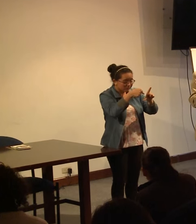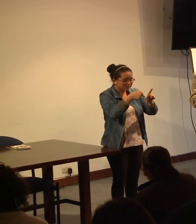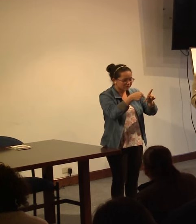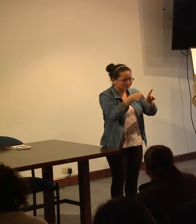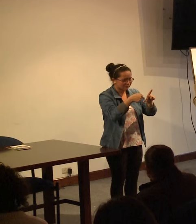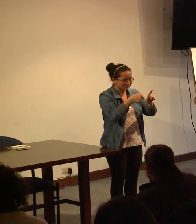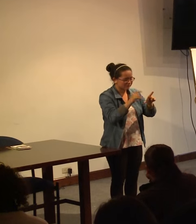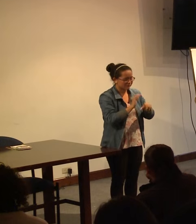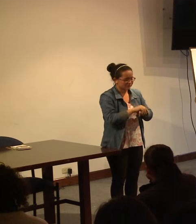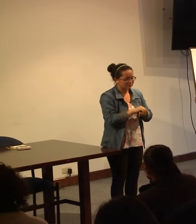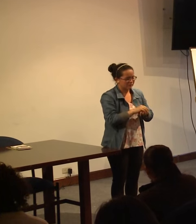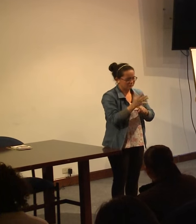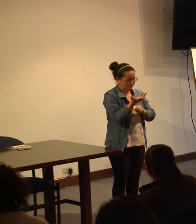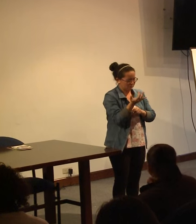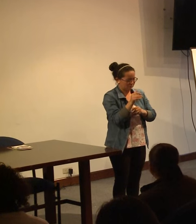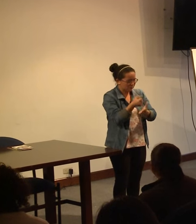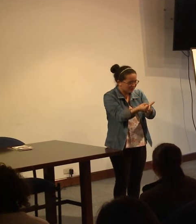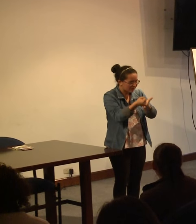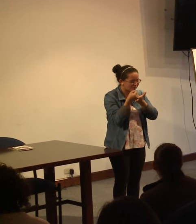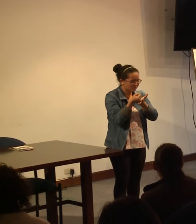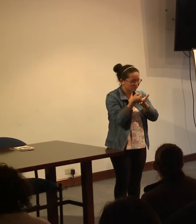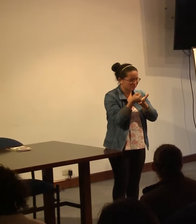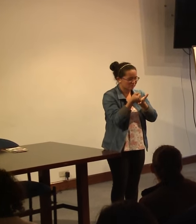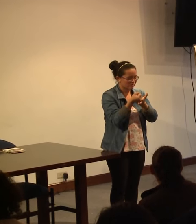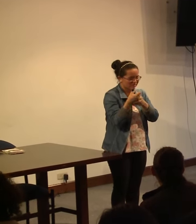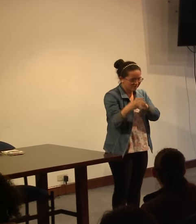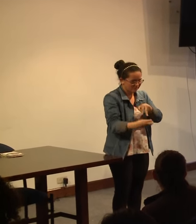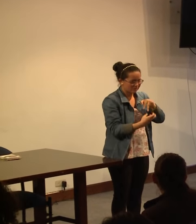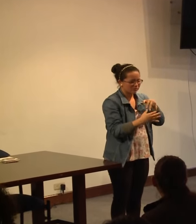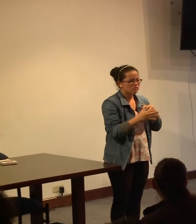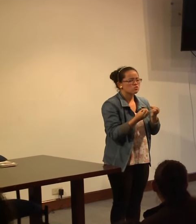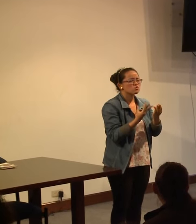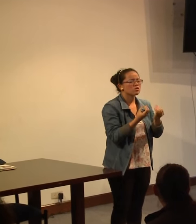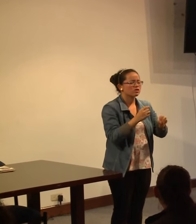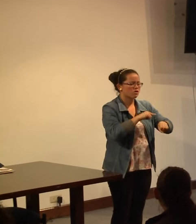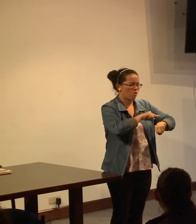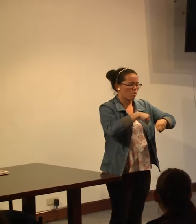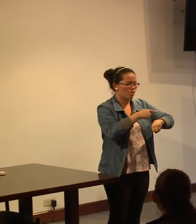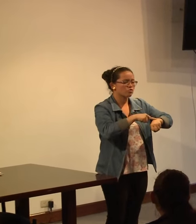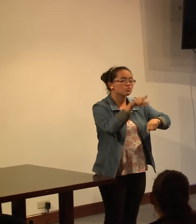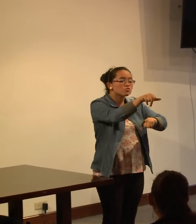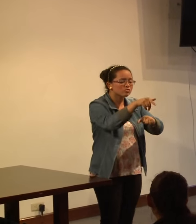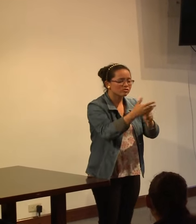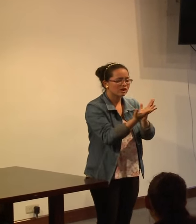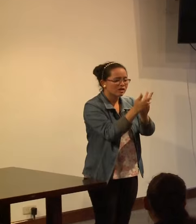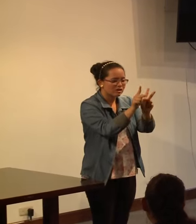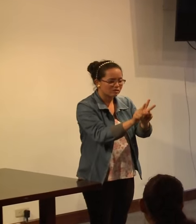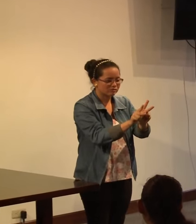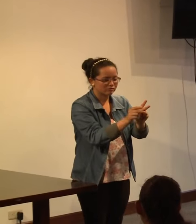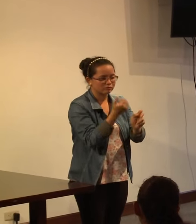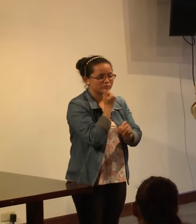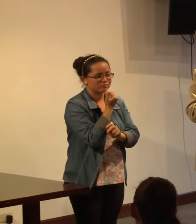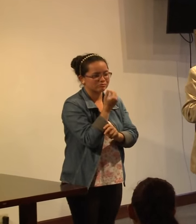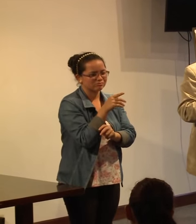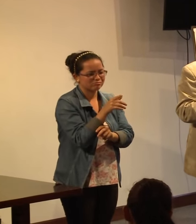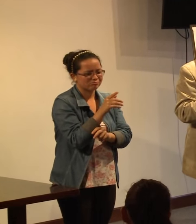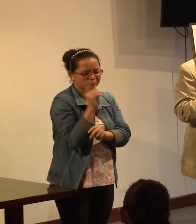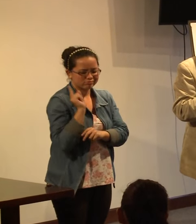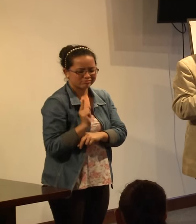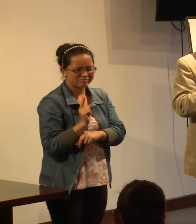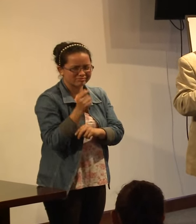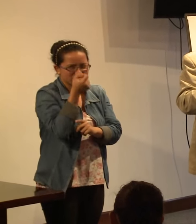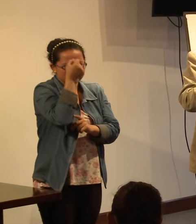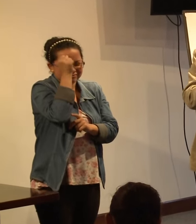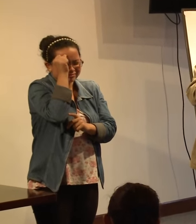a ver dónde uno tiene que ponerle el peso en el proceso educativo. ¿Cuántas horas ustedes como estudiantes, y háganlo desde lo que tengan en su